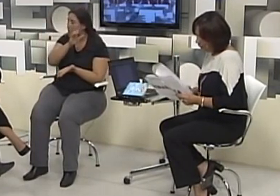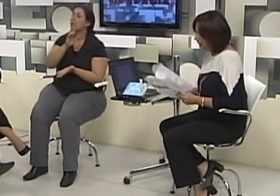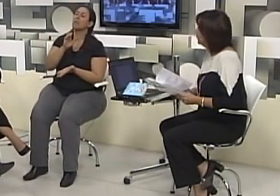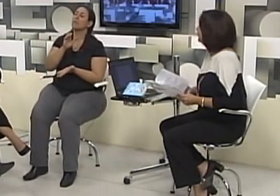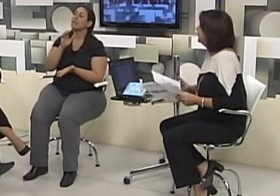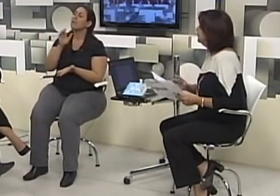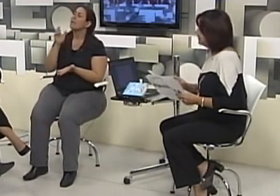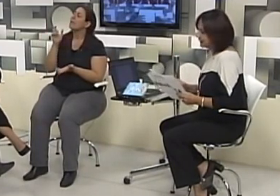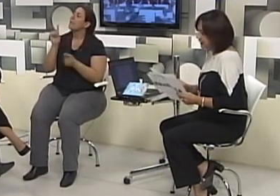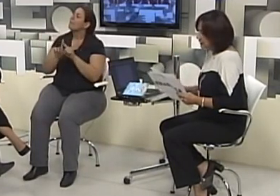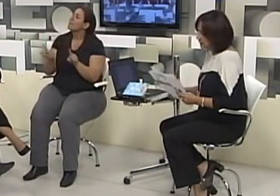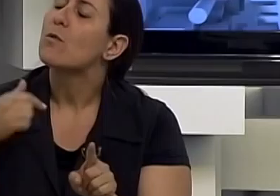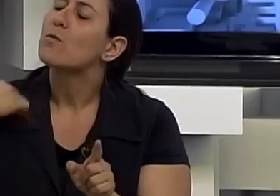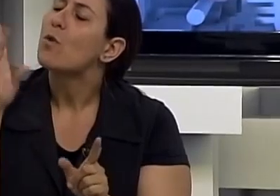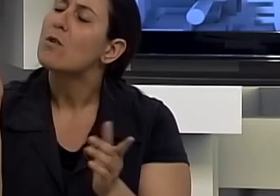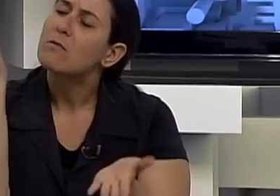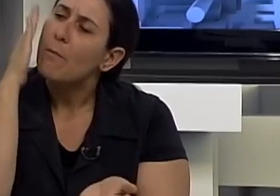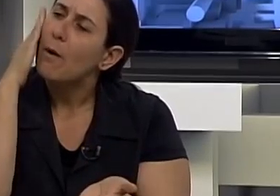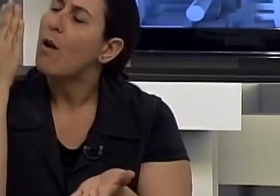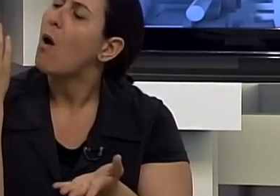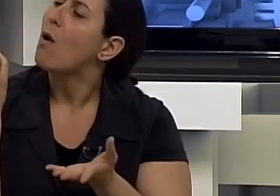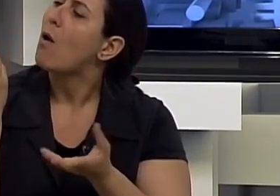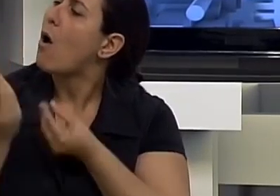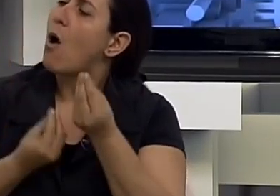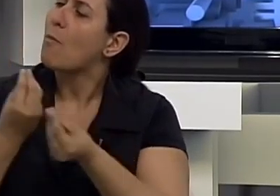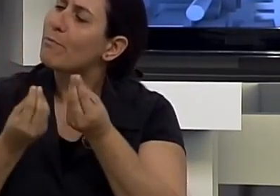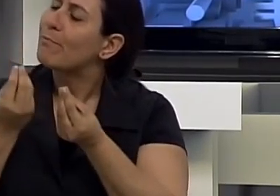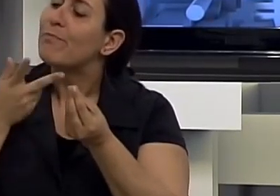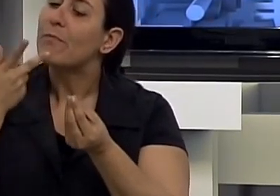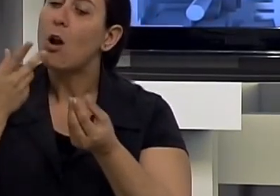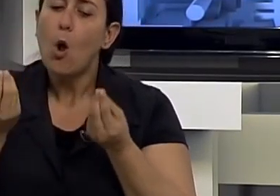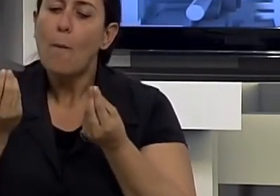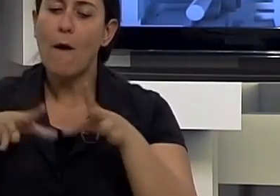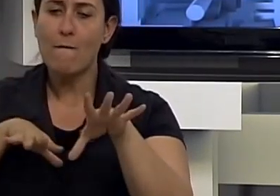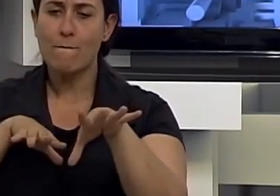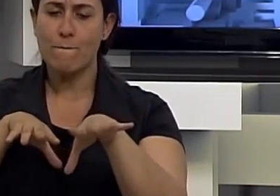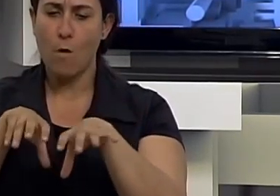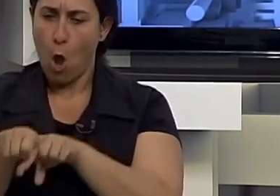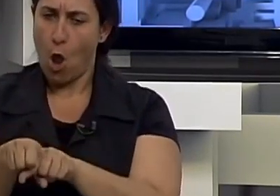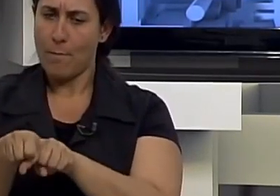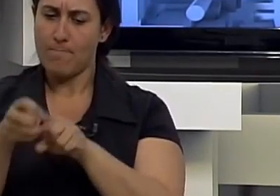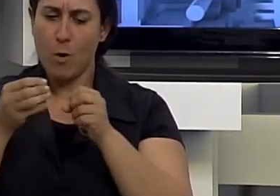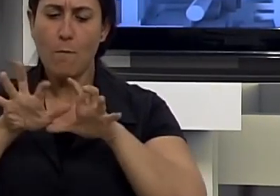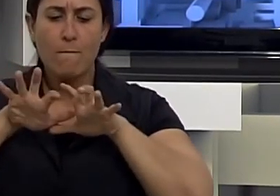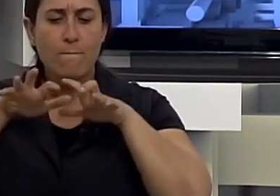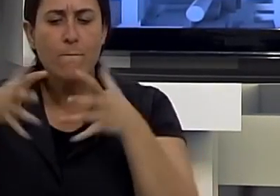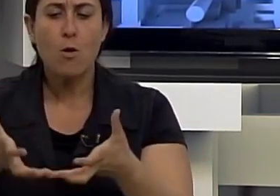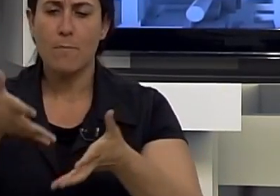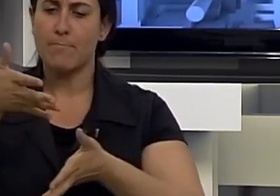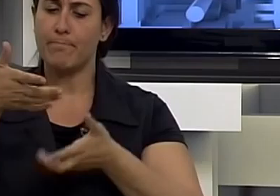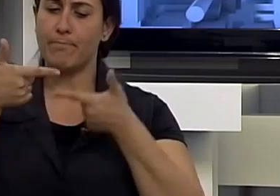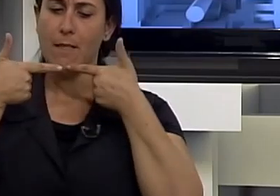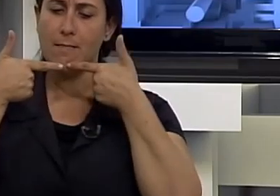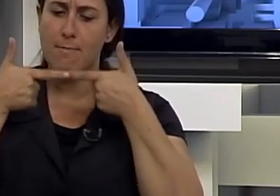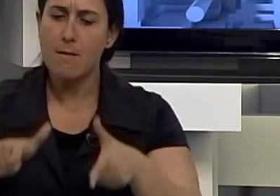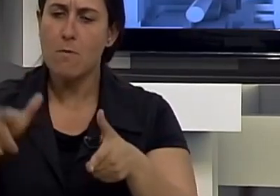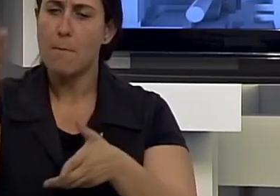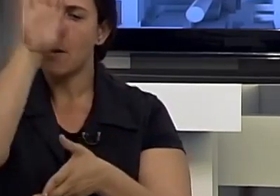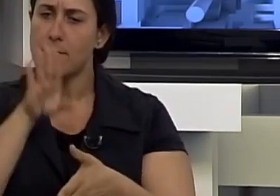ou com a Carolina, não sei, mas queria que vocês falassem sobre a formação da língua brasileira de sinais, né? Por que